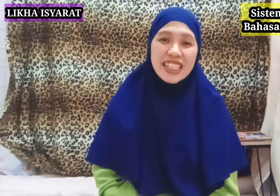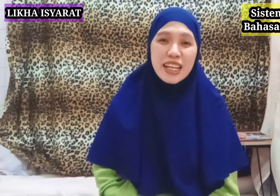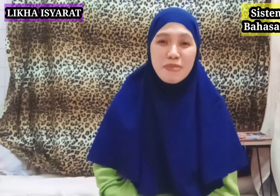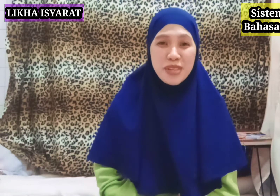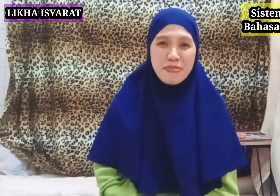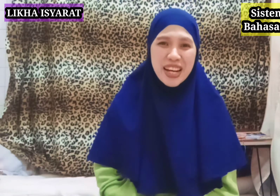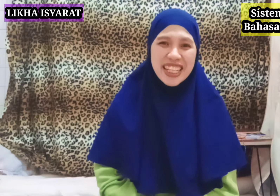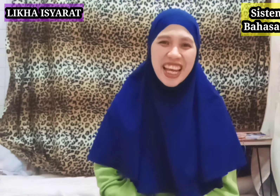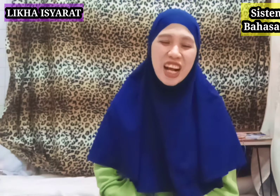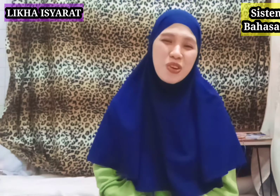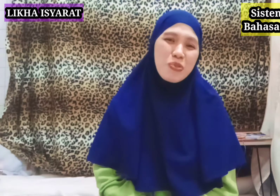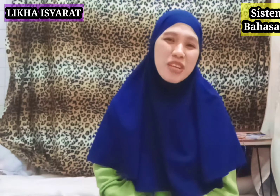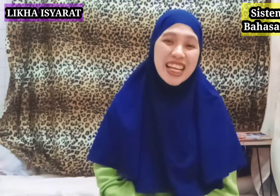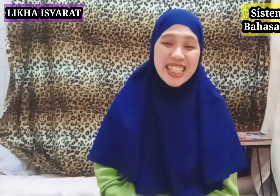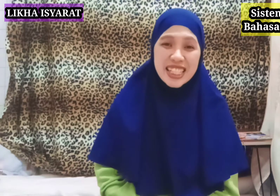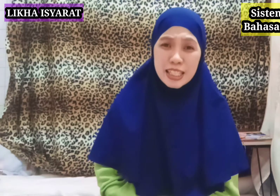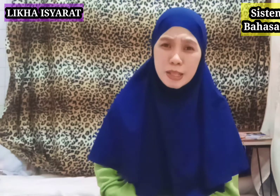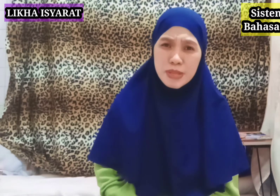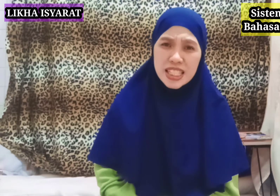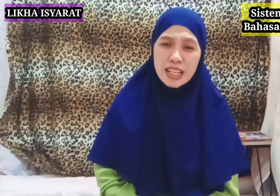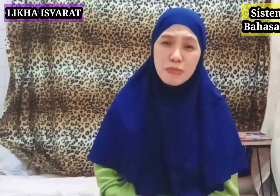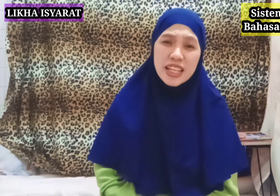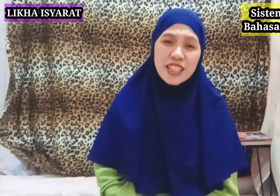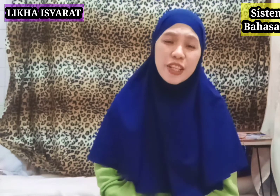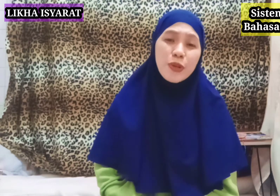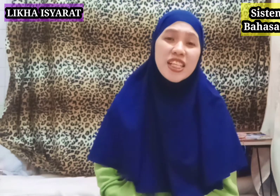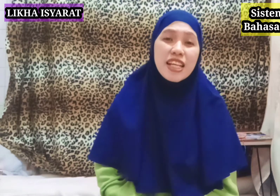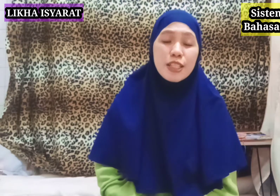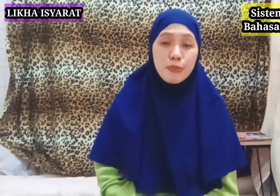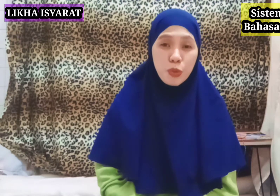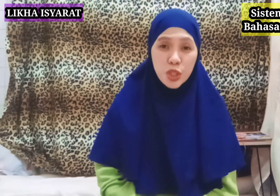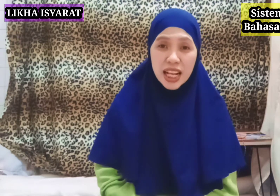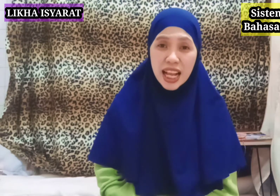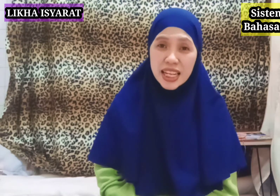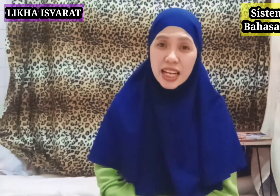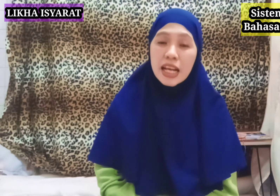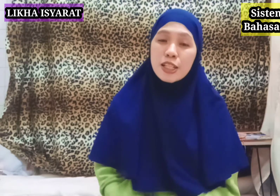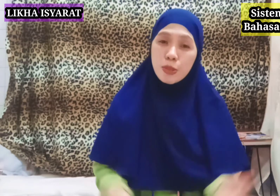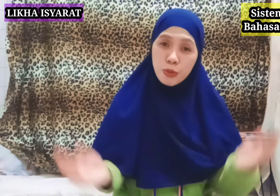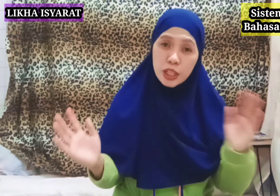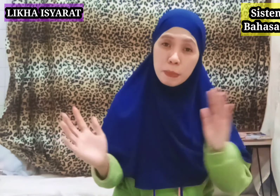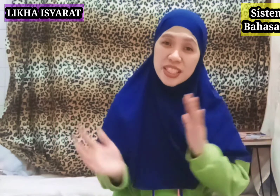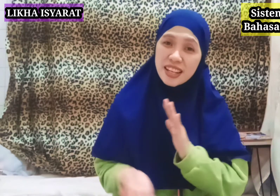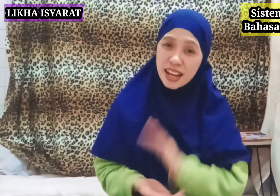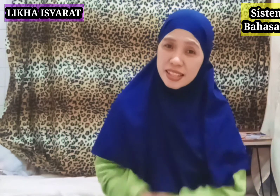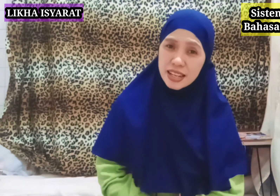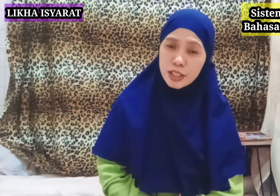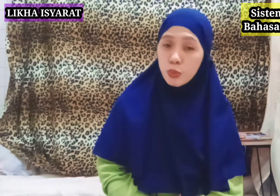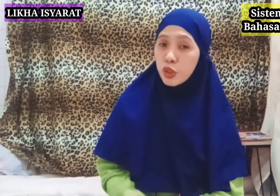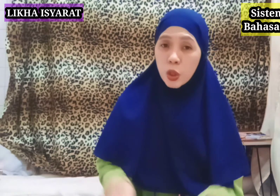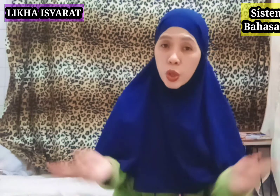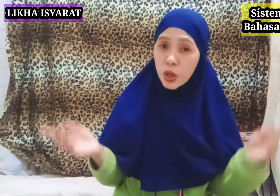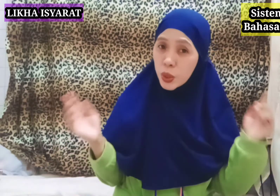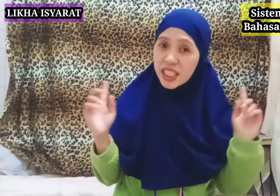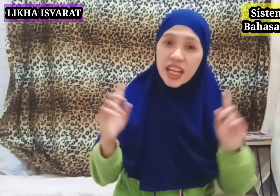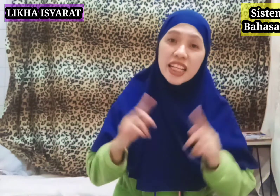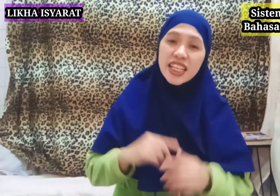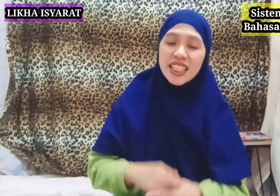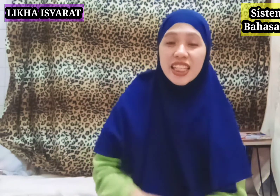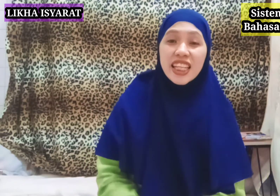kalian menemani aku belajar sistem isyarat bahasa Indonesia seputar anak, seputar menjaga anak, seputar orang-orang yang ada di sekeliling